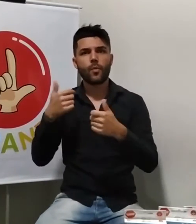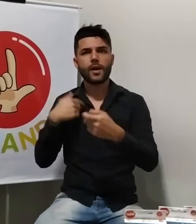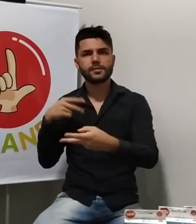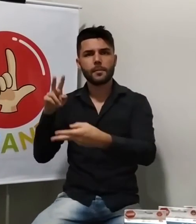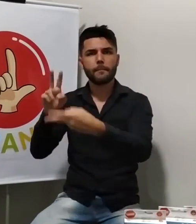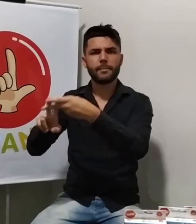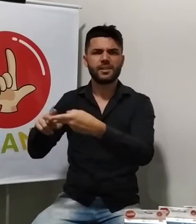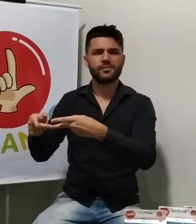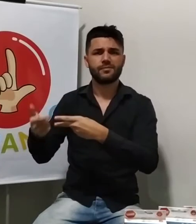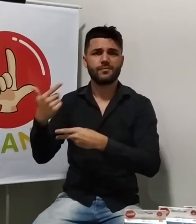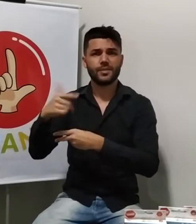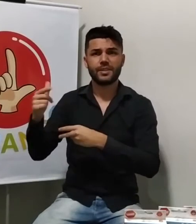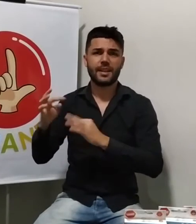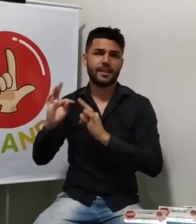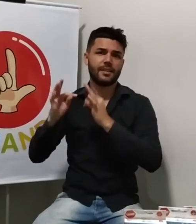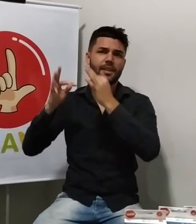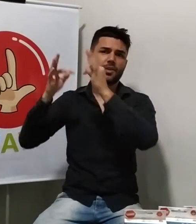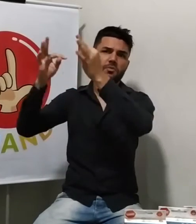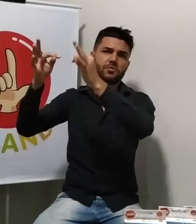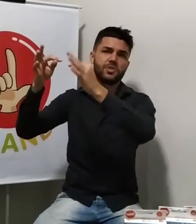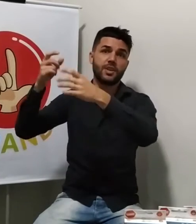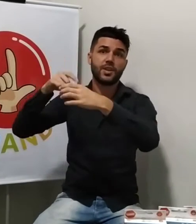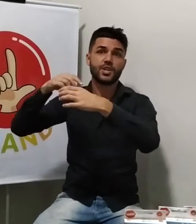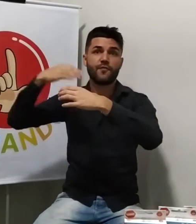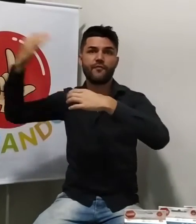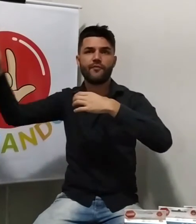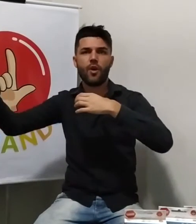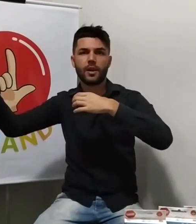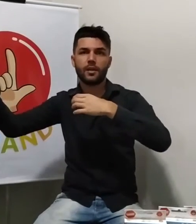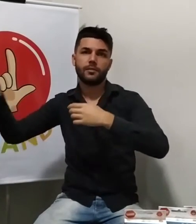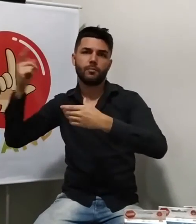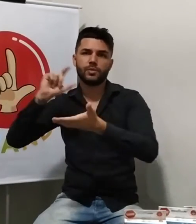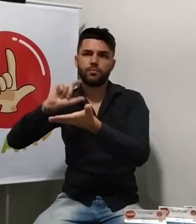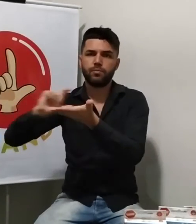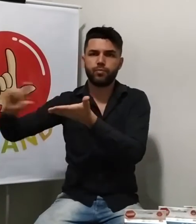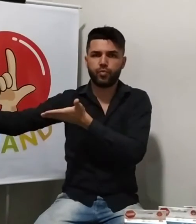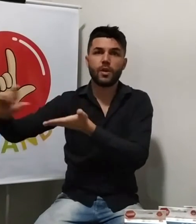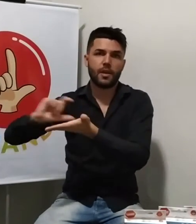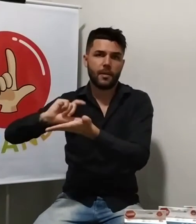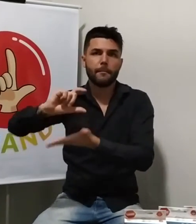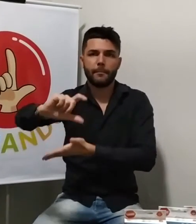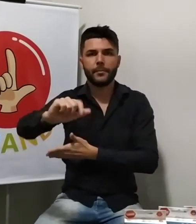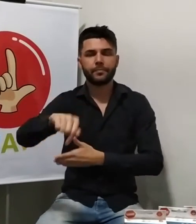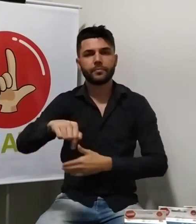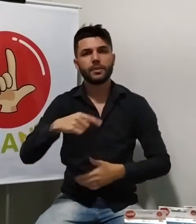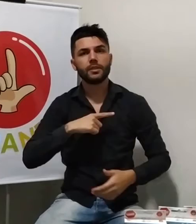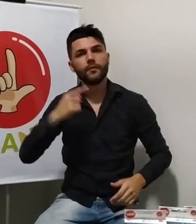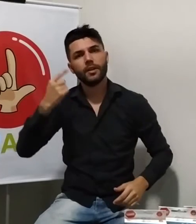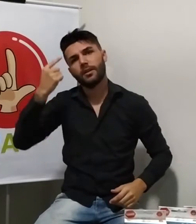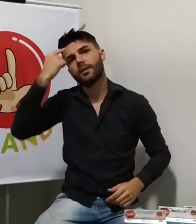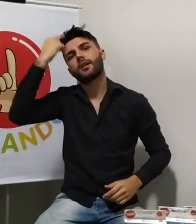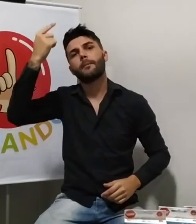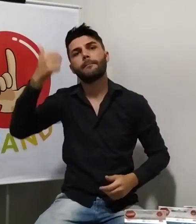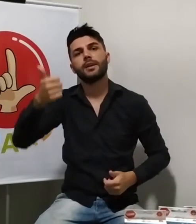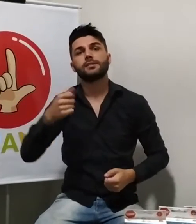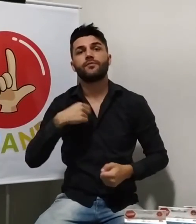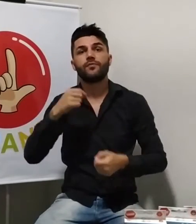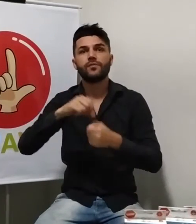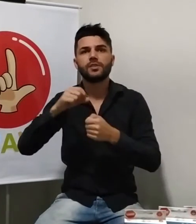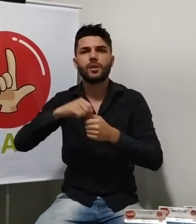vendendo joguinhos para o celular, e agora chegando à conclusão que o futuro era vídeo. Você acertou, hein, meu? Daí, o que a gente fez? A gente chegou